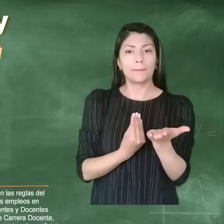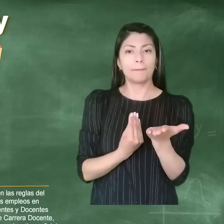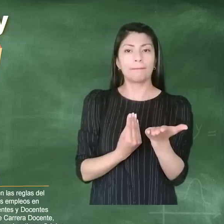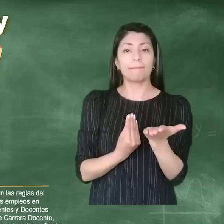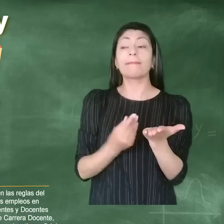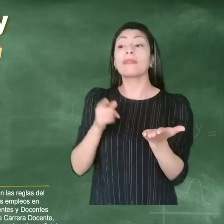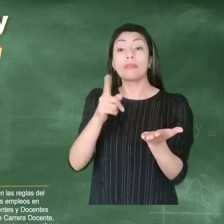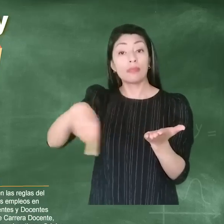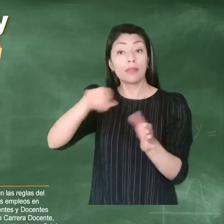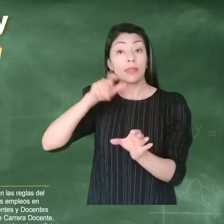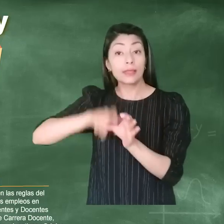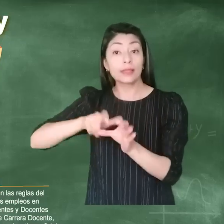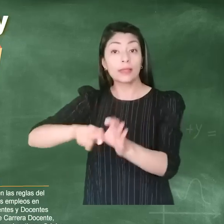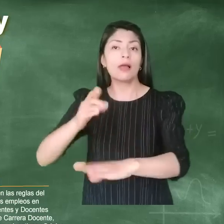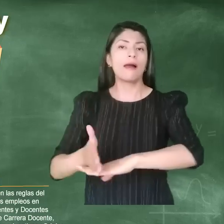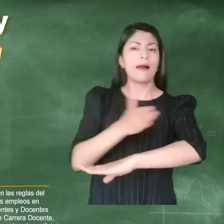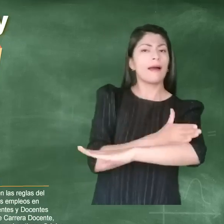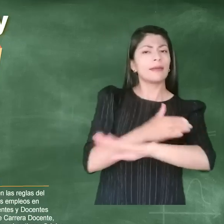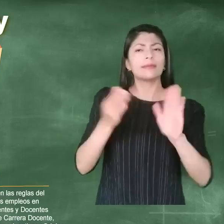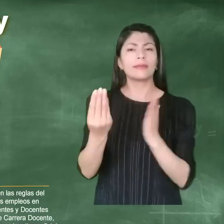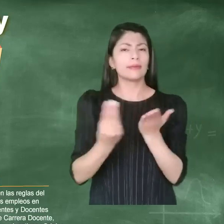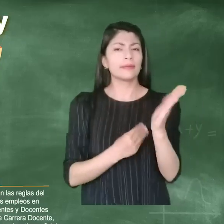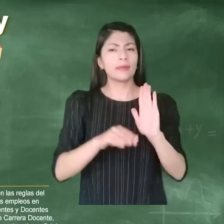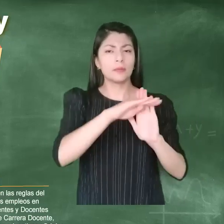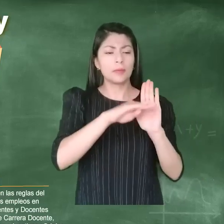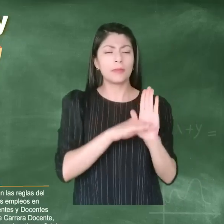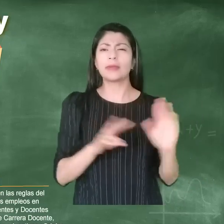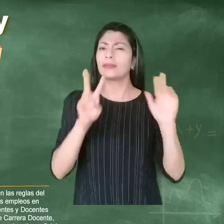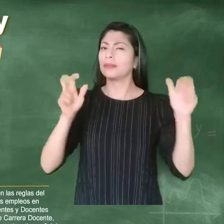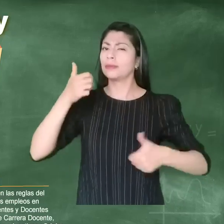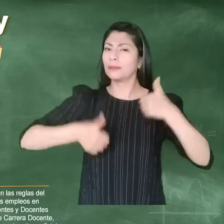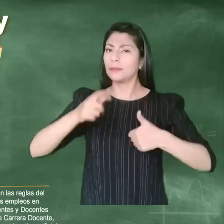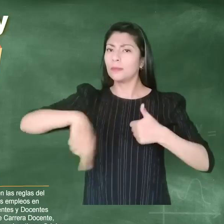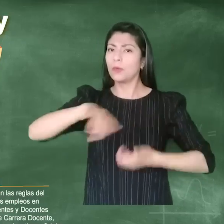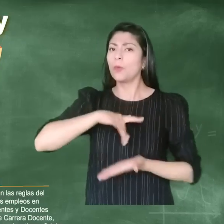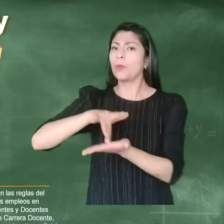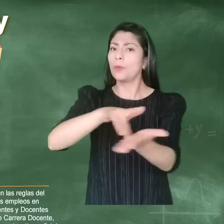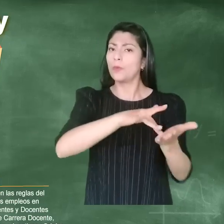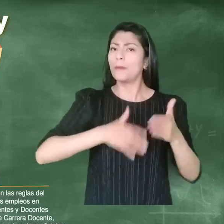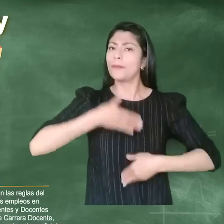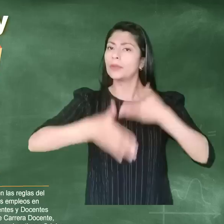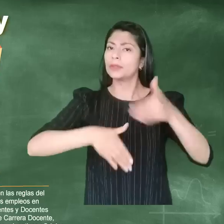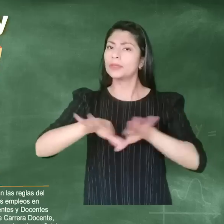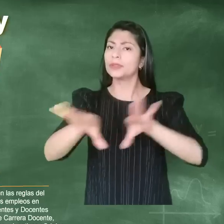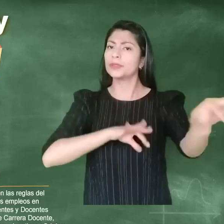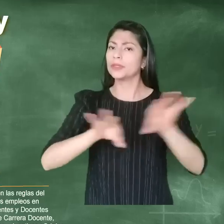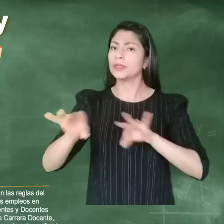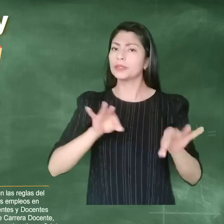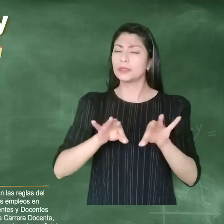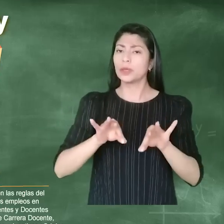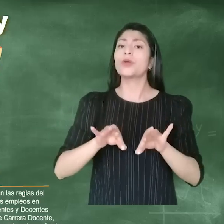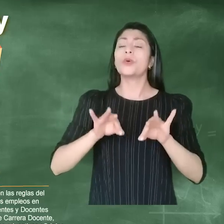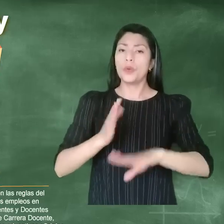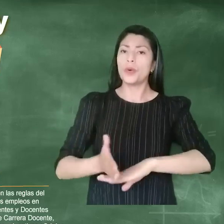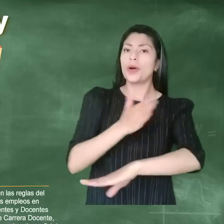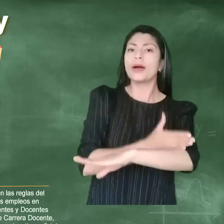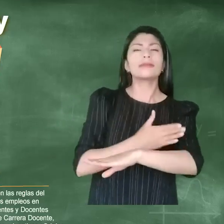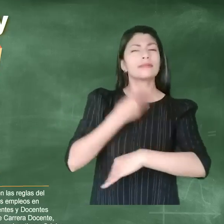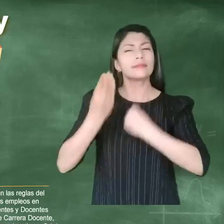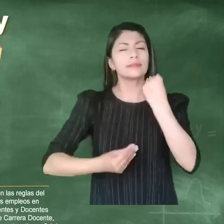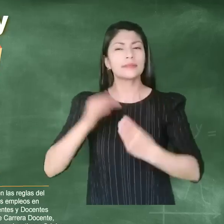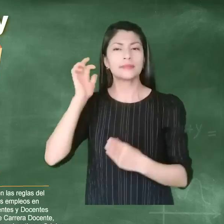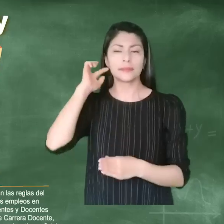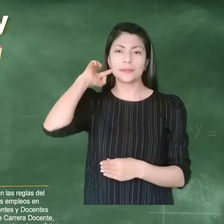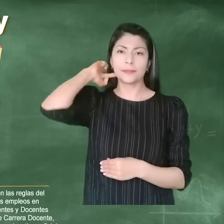Condiciones previas a la etapa de inscripciones. Los aspirantes a participar en el presente proceso de selección, antes